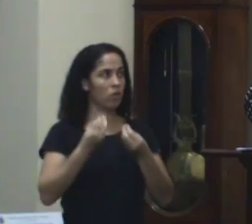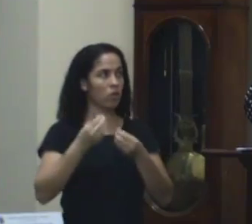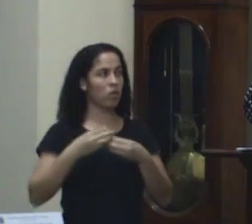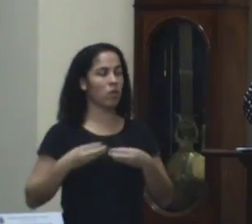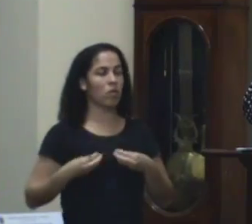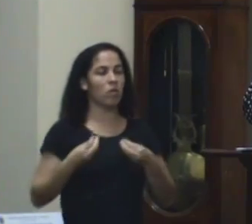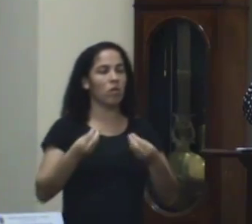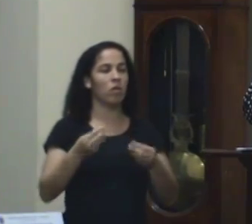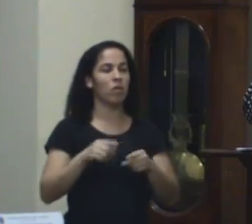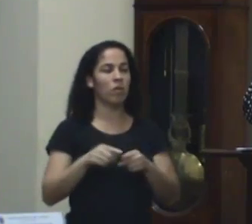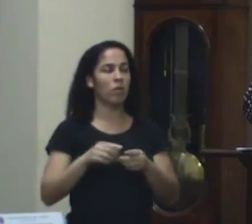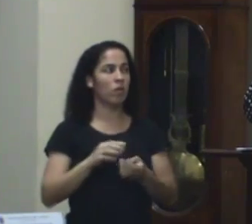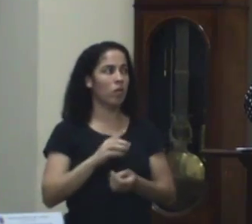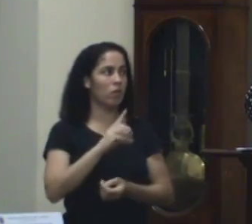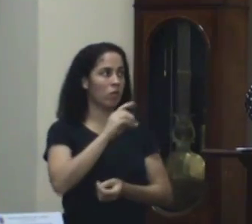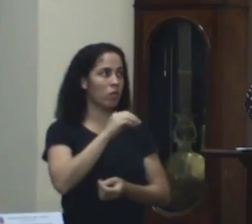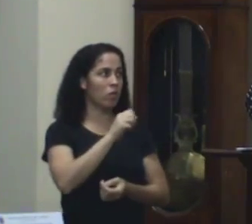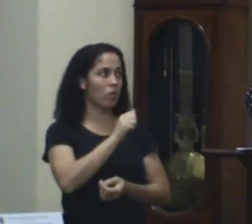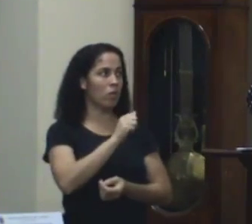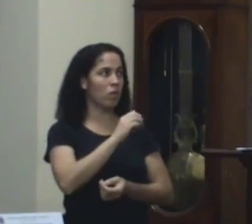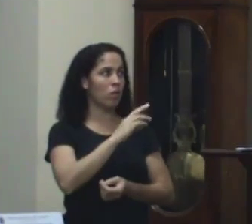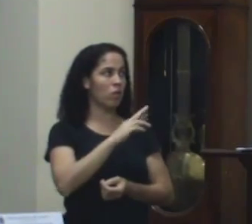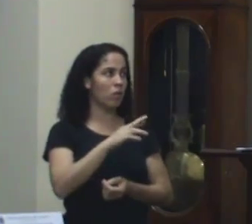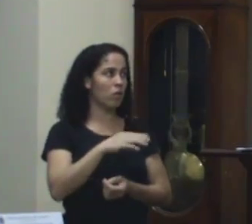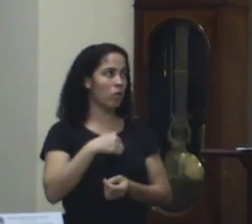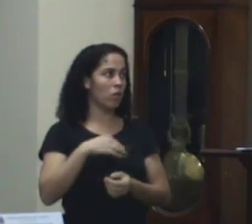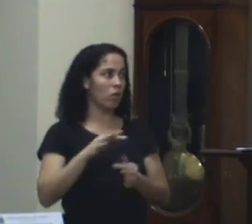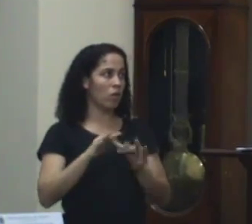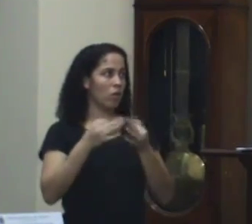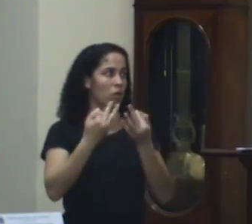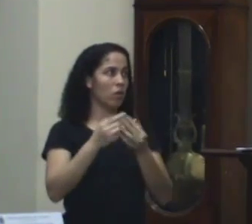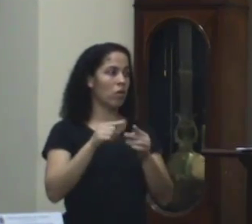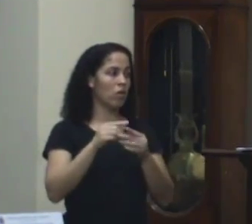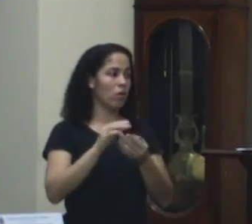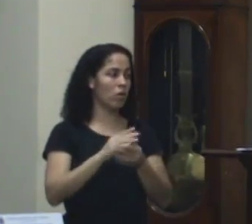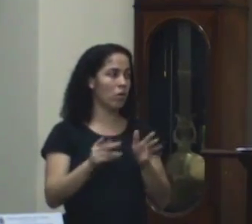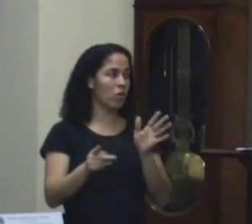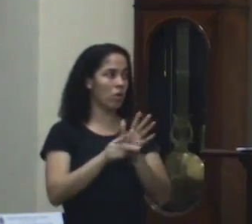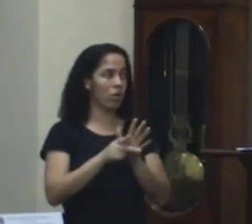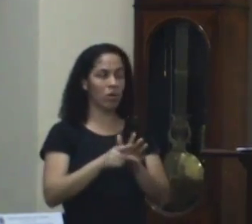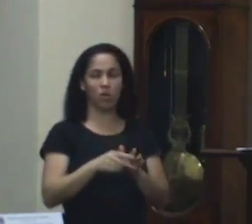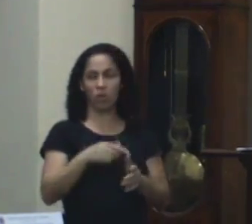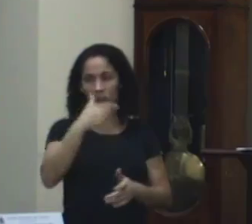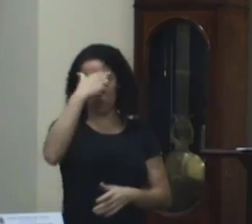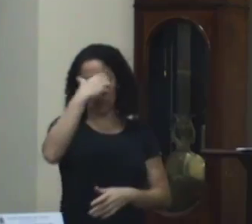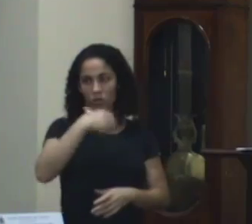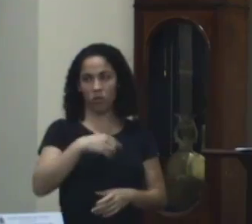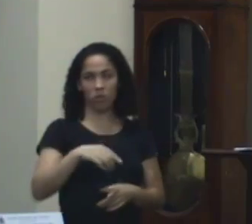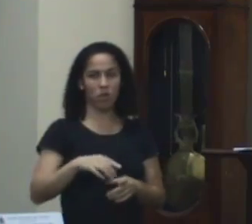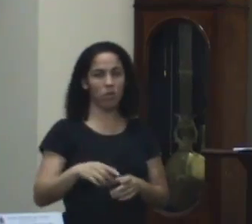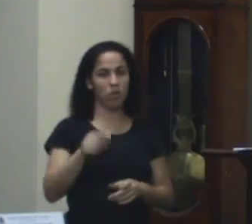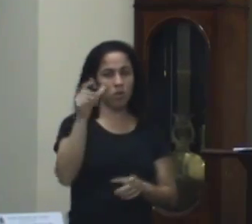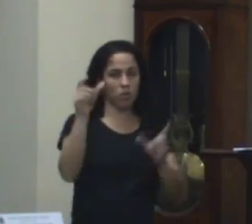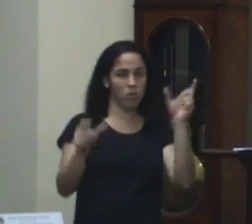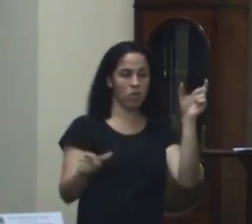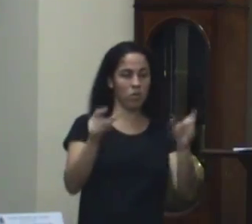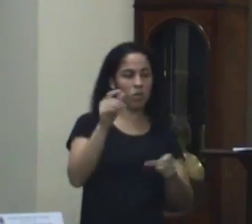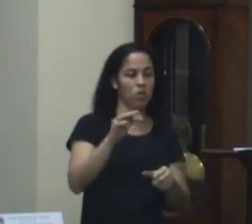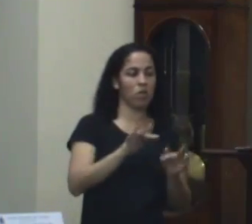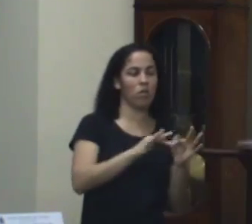me doar, né, muito mais que eu me dou para minha própria família. Então eu tenho que estar representando cada família de